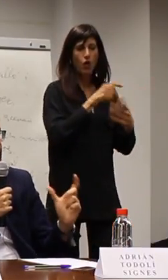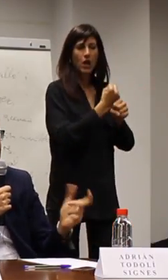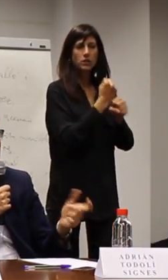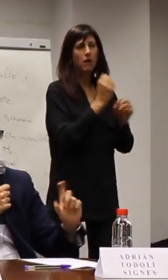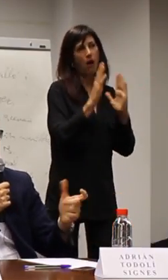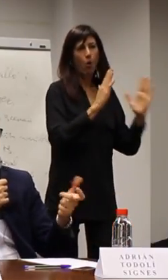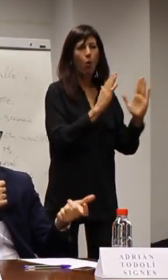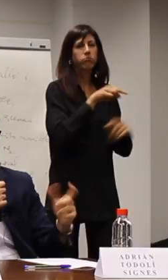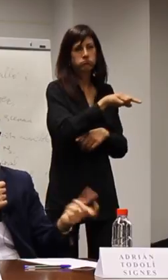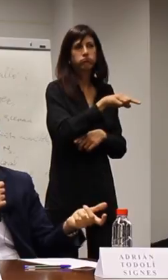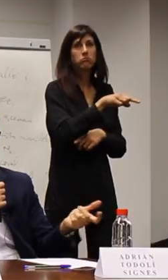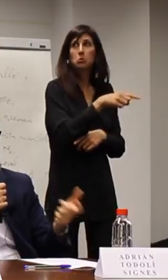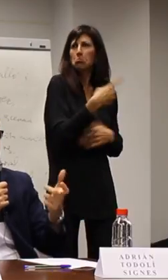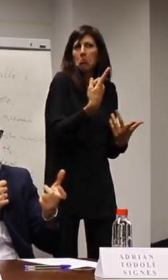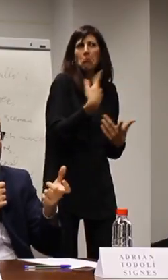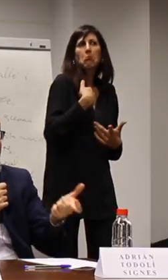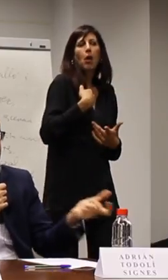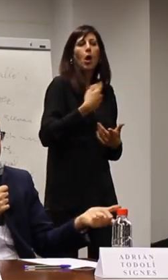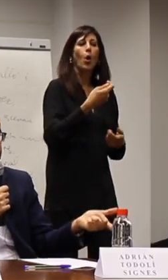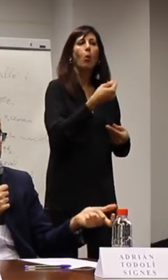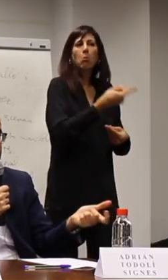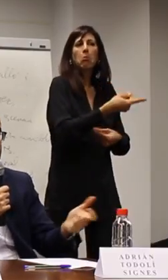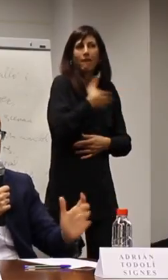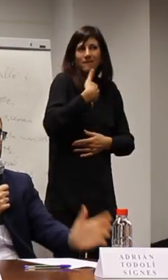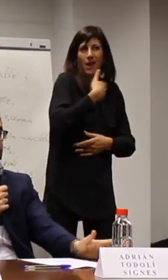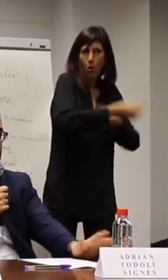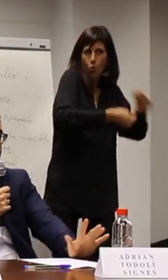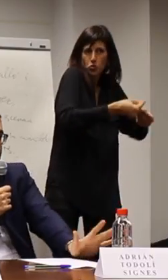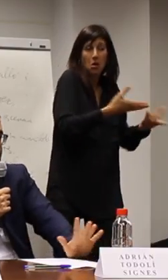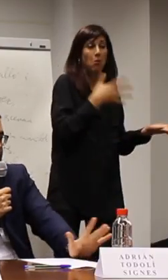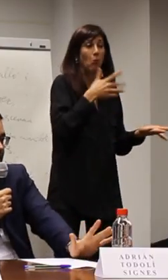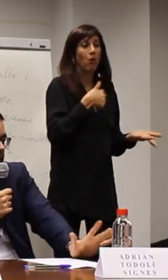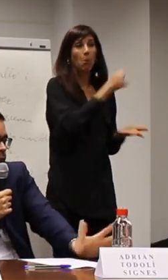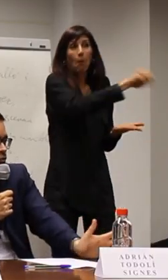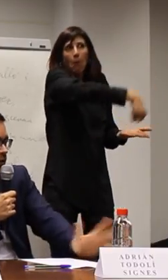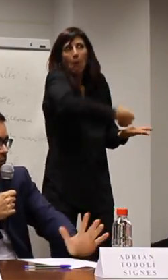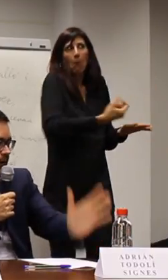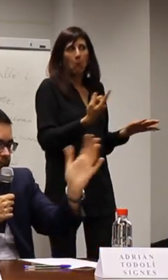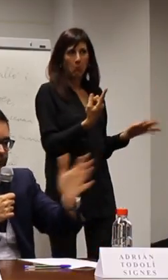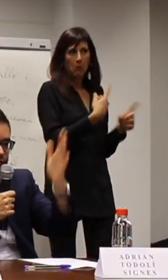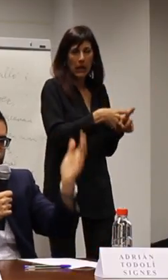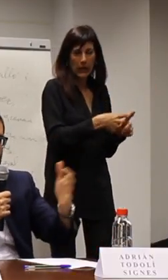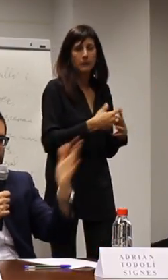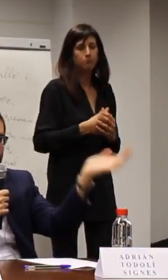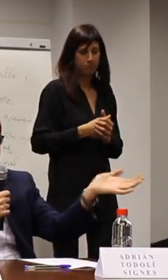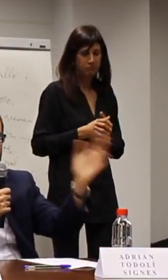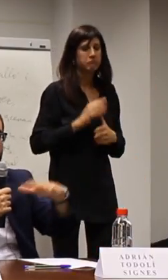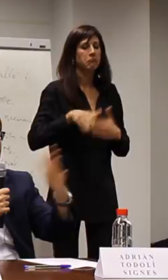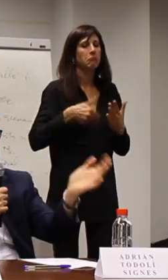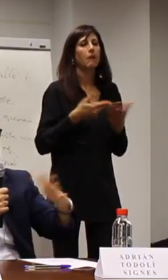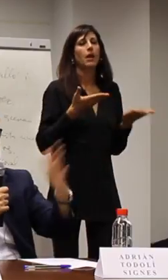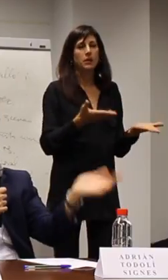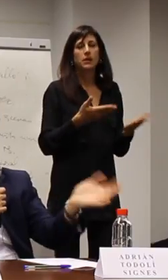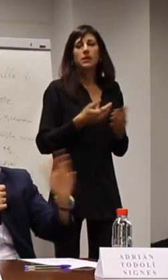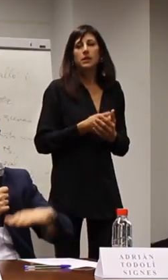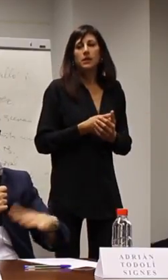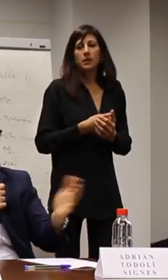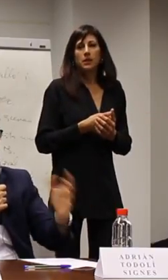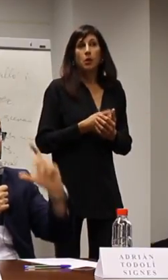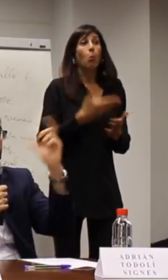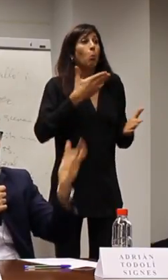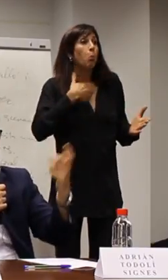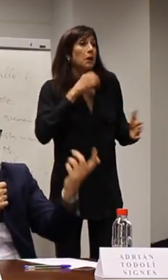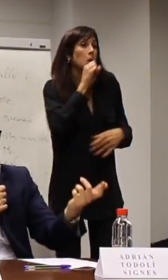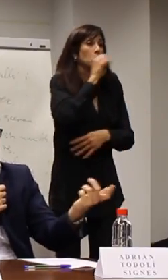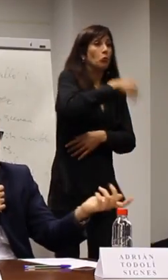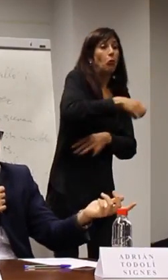pues le damos un uso que si no ese bien estaría infrautilizado. Bien, hasta aquí pues yo creo que dentro de lo que cabe más o menos podemos estar más a favor o más en